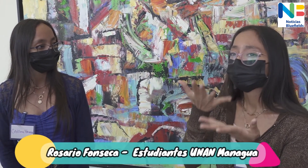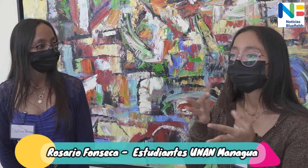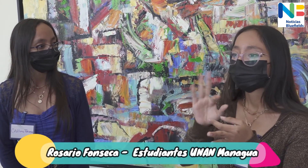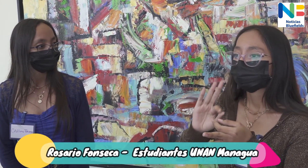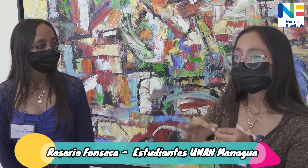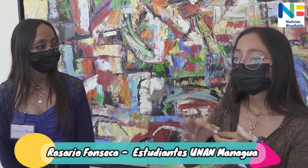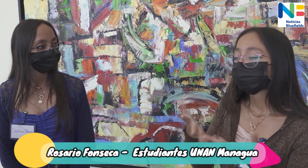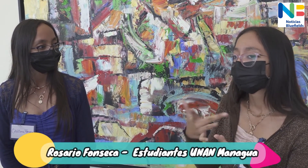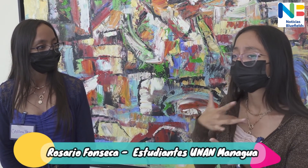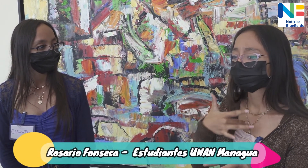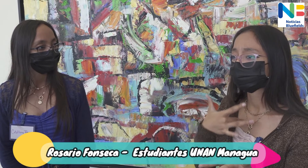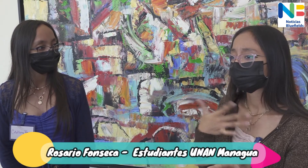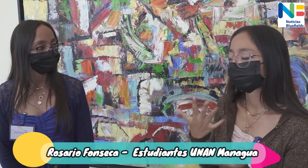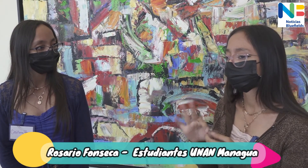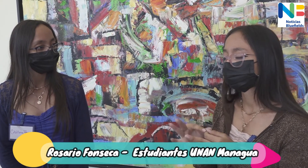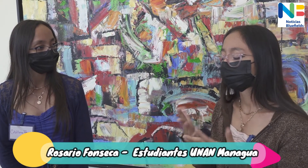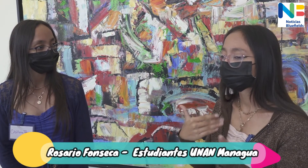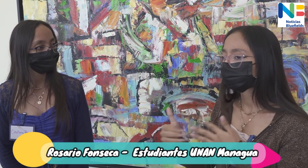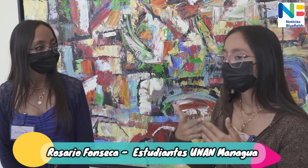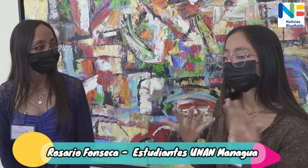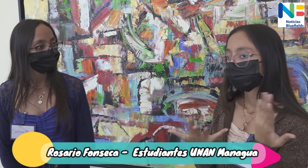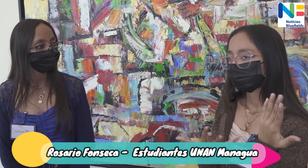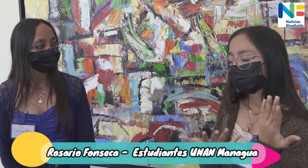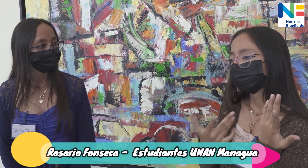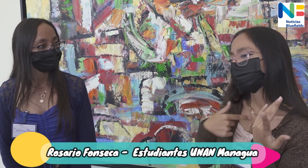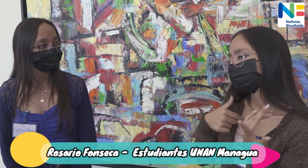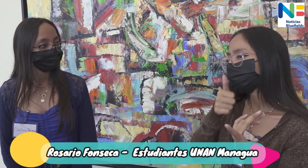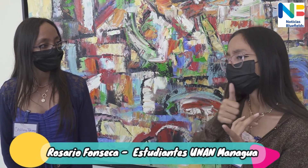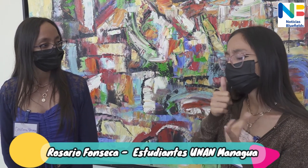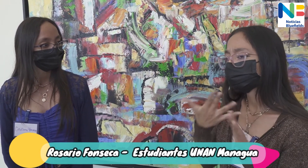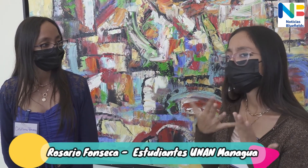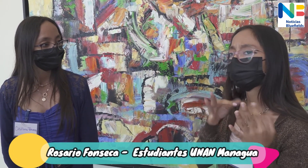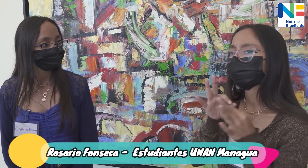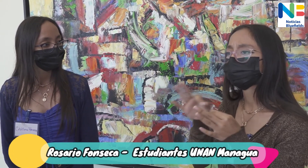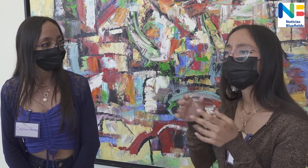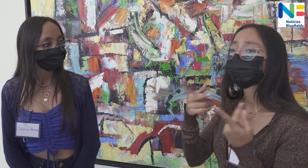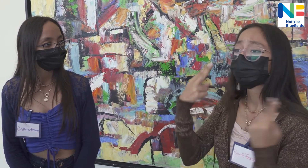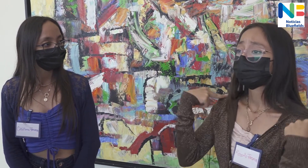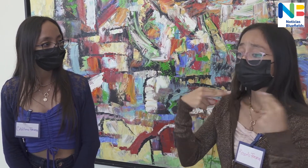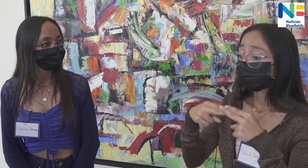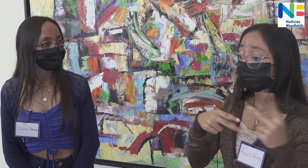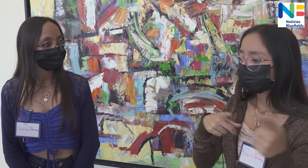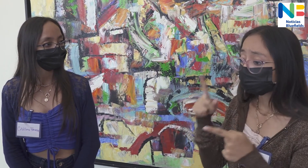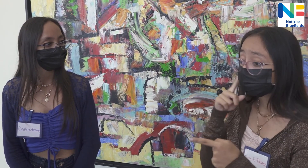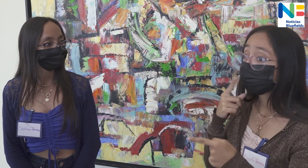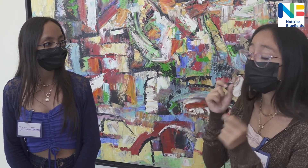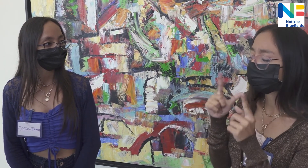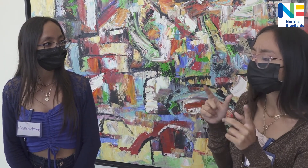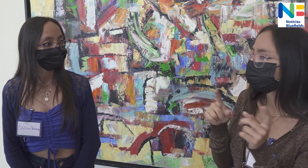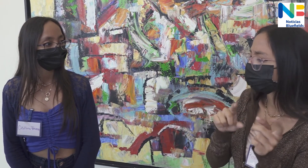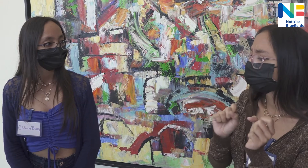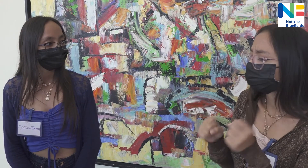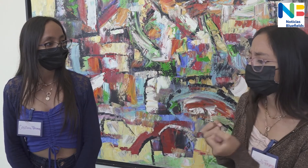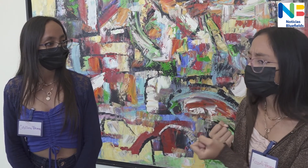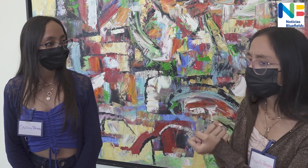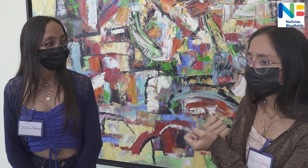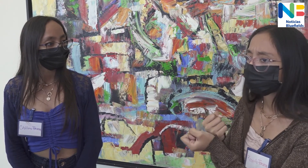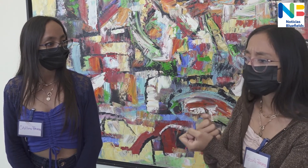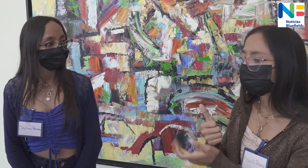He tenido la necesidad de tener intérprete, tengo un poco de paciencia en lo que es la contratación, pero el profesor está bastante amplio a